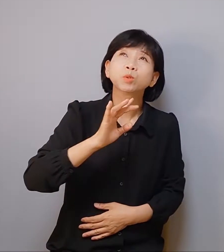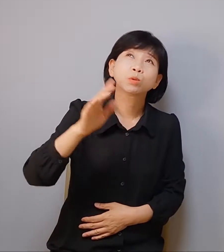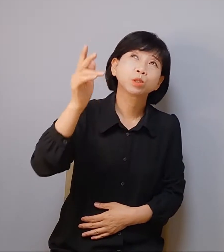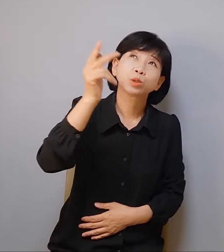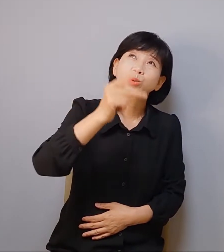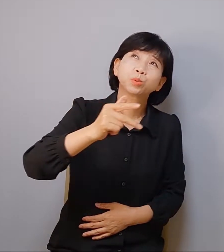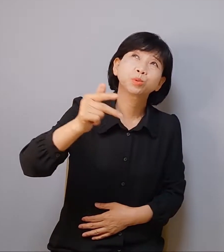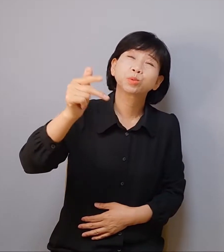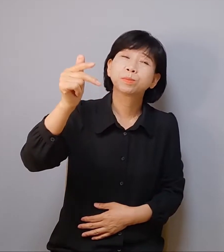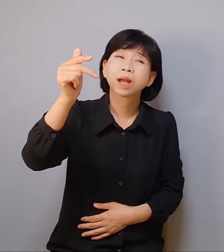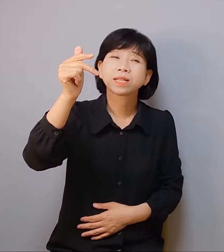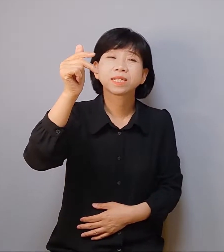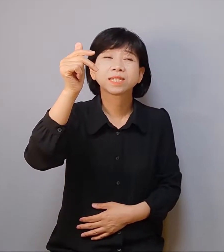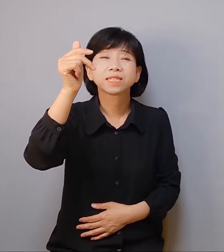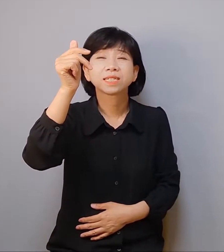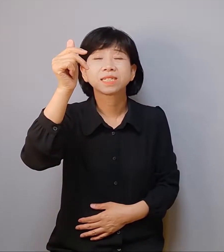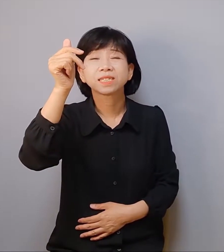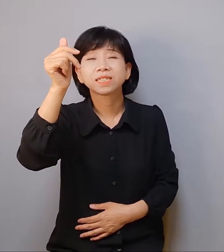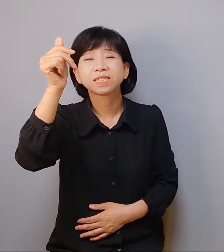오직